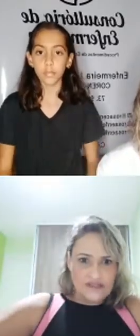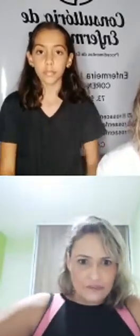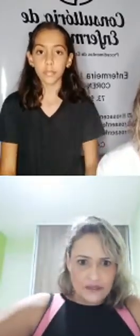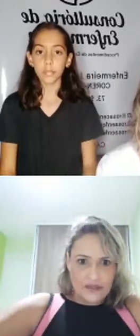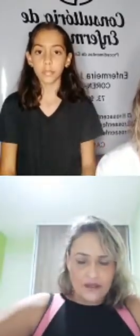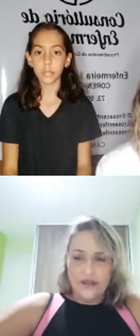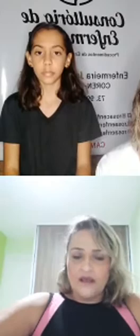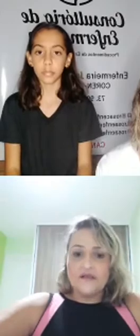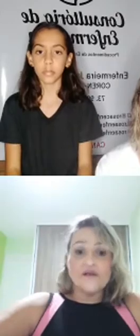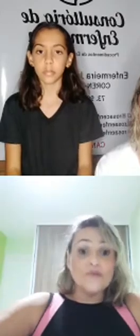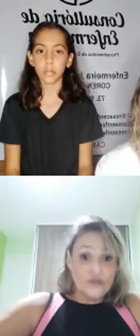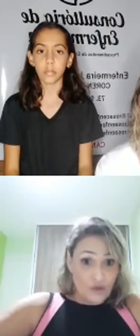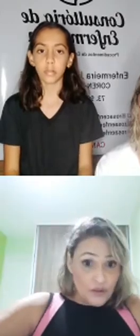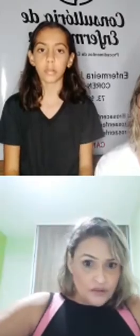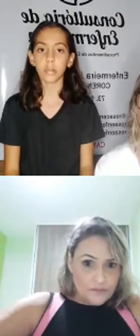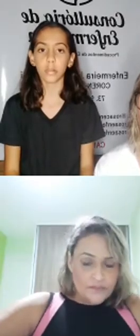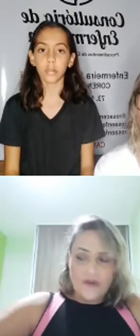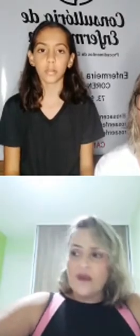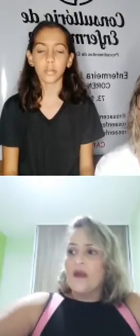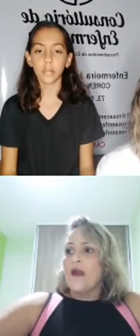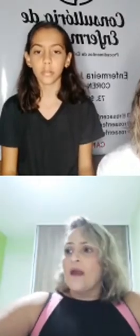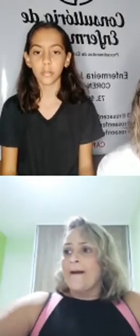acontecer por ele. Isso é muito ruim.